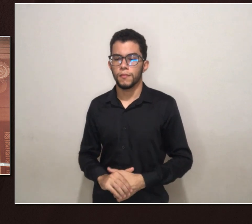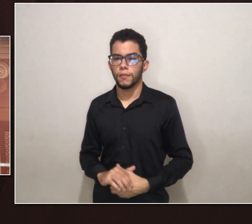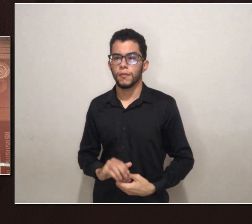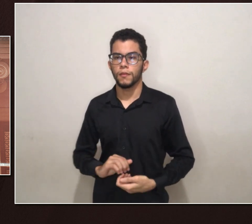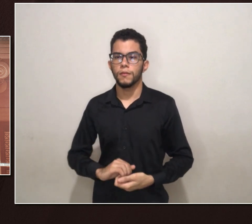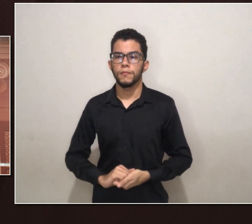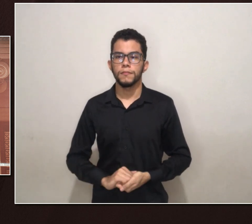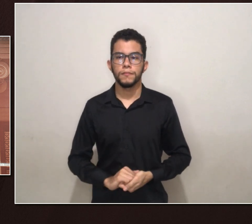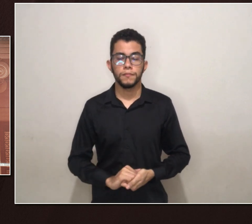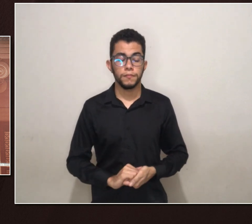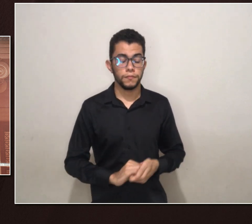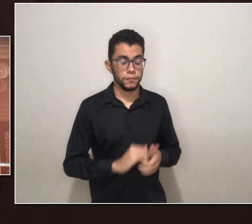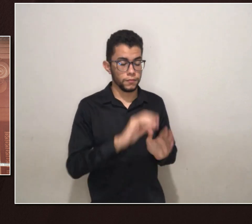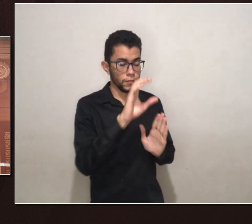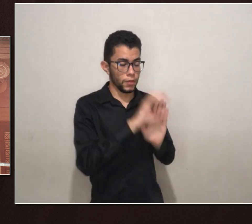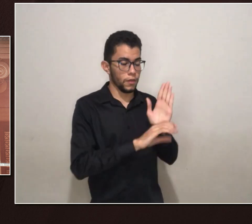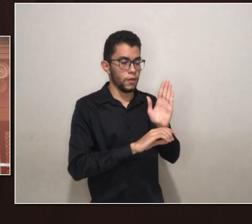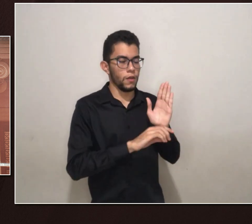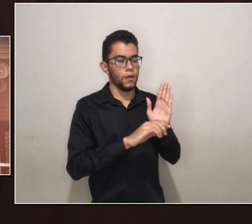Lucas 24, versículo